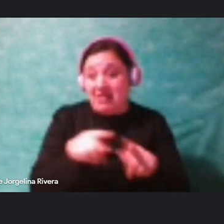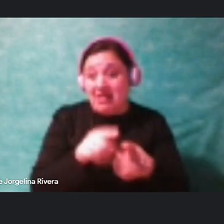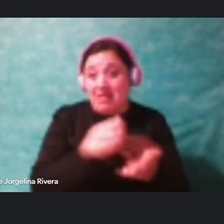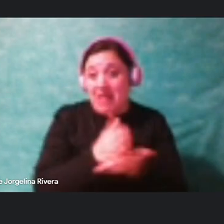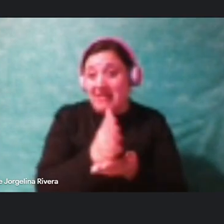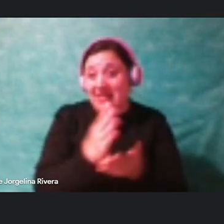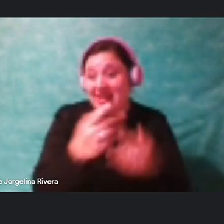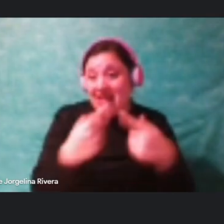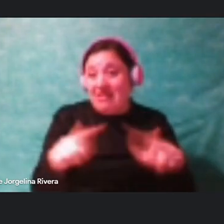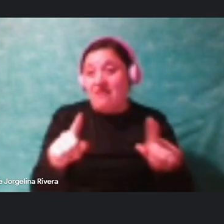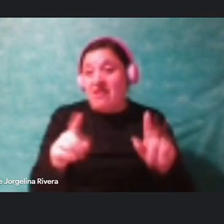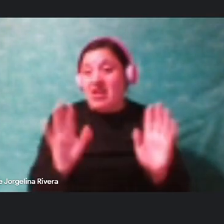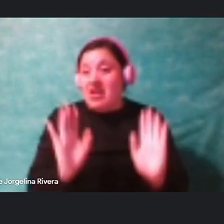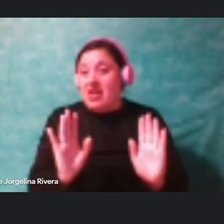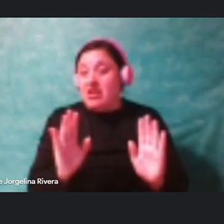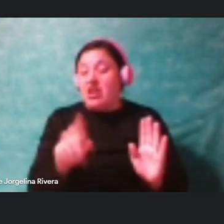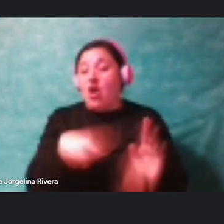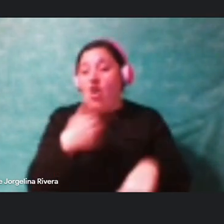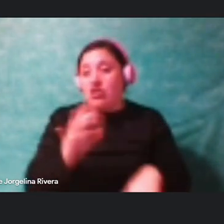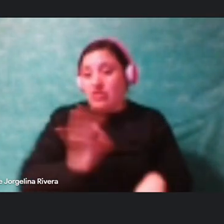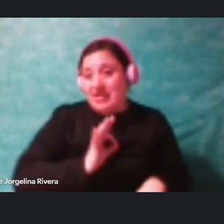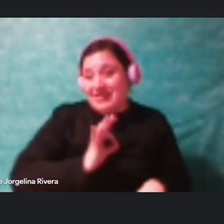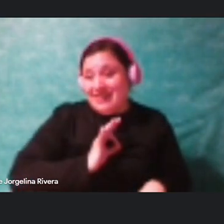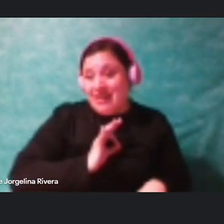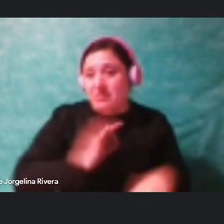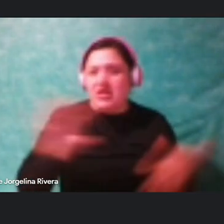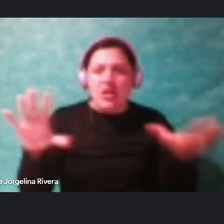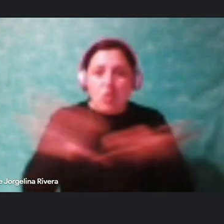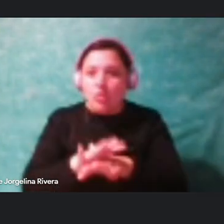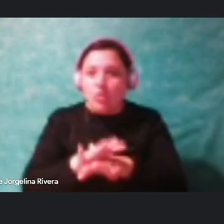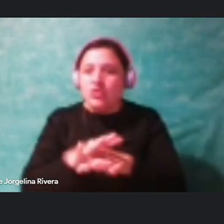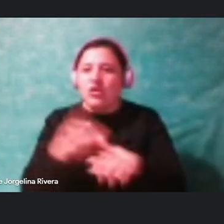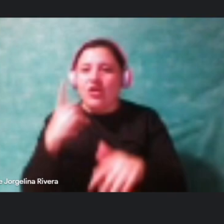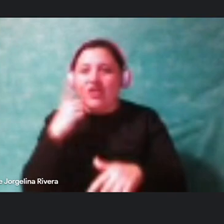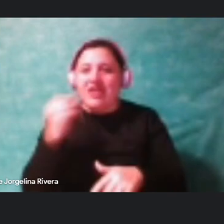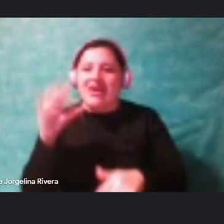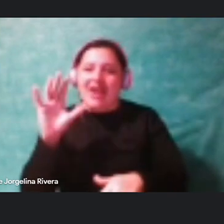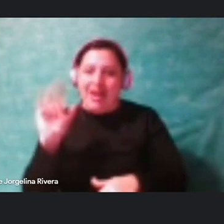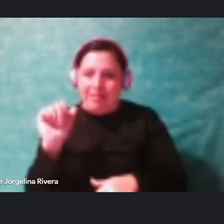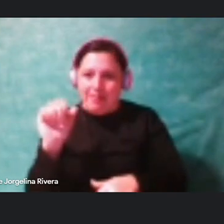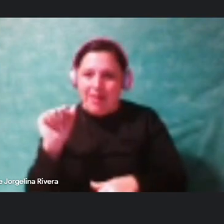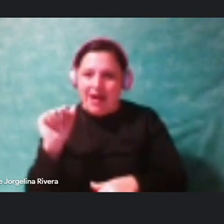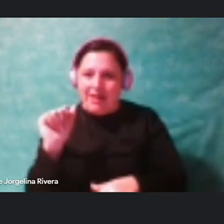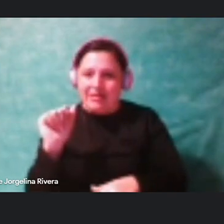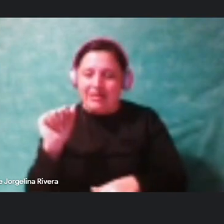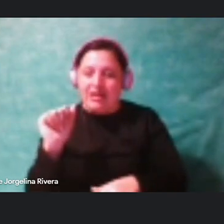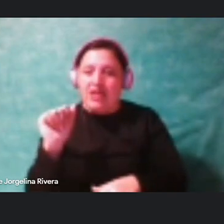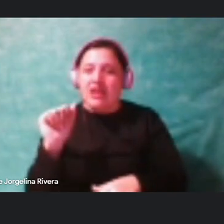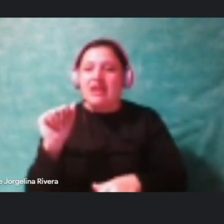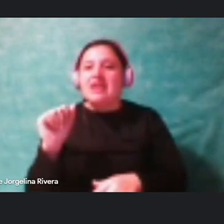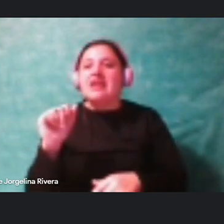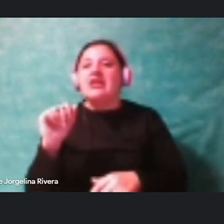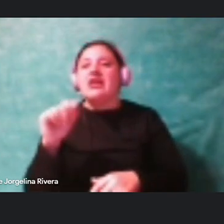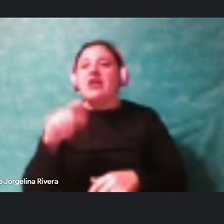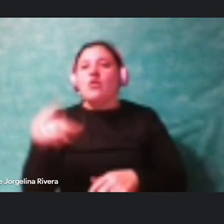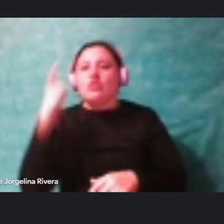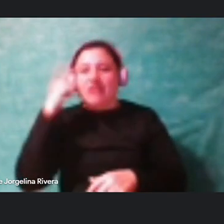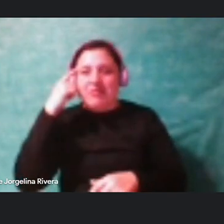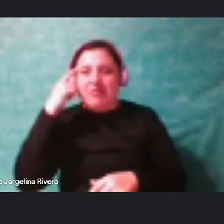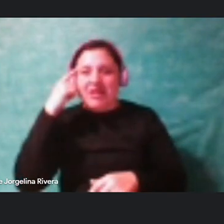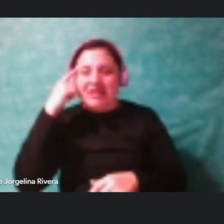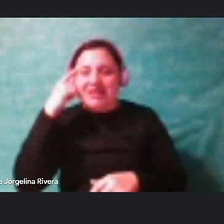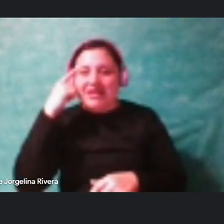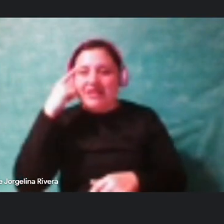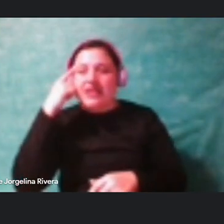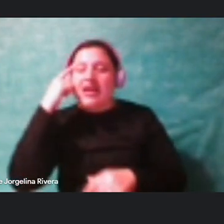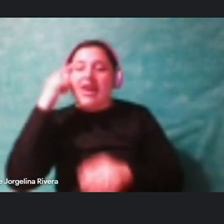otro examen o algo que coincide el martes, cuando las actividades académicas se superponen, ahí